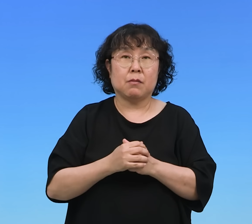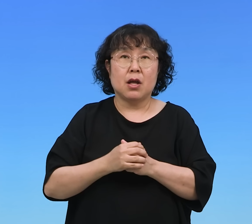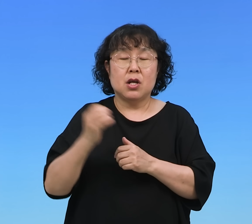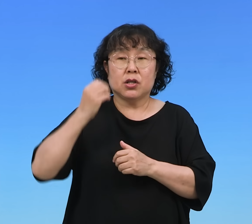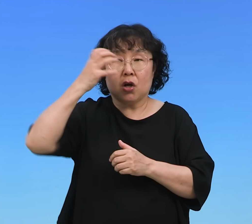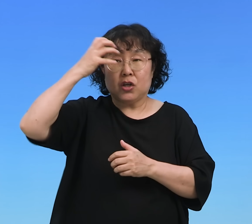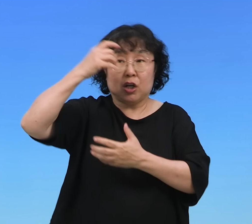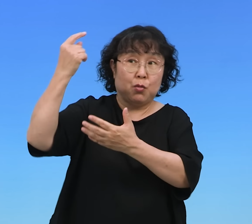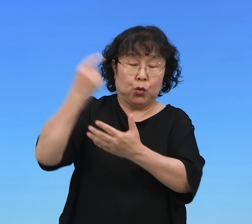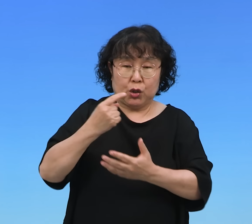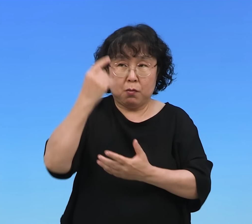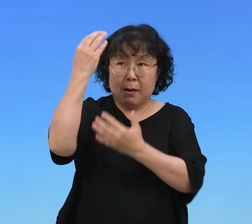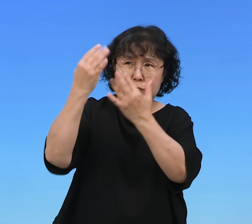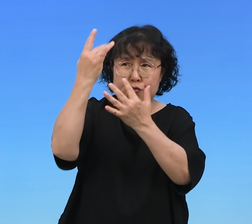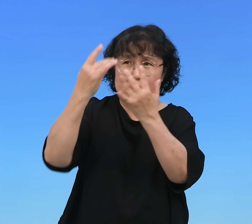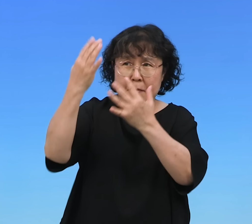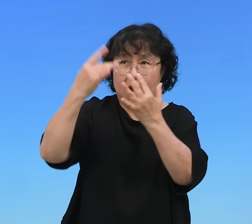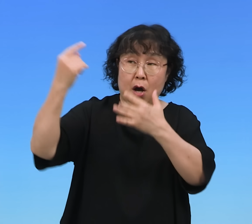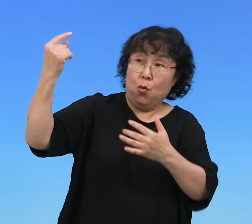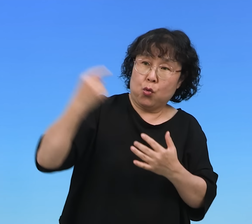그런 목사가 되기를 원해요.